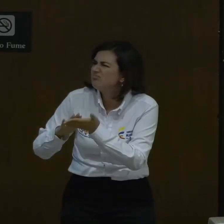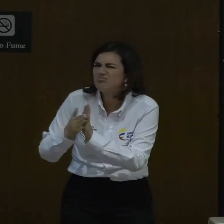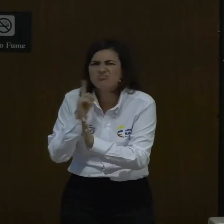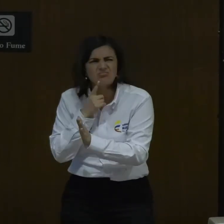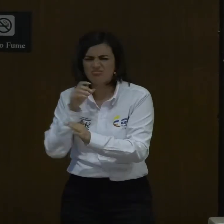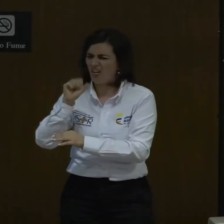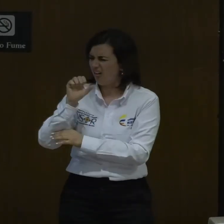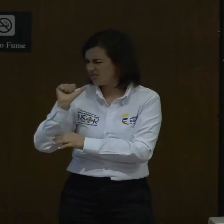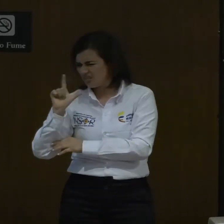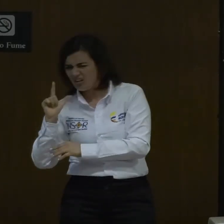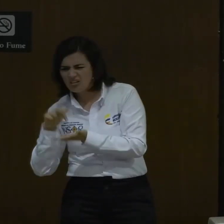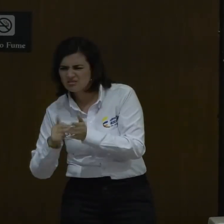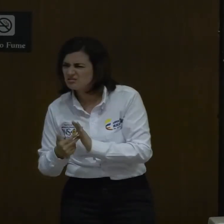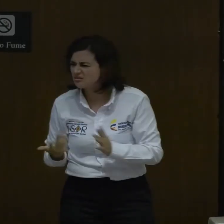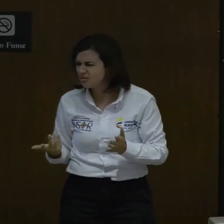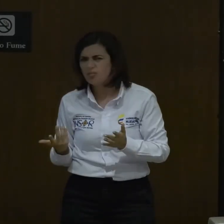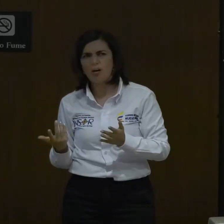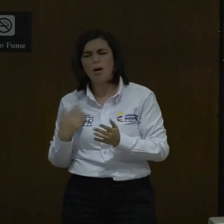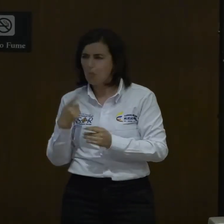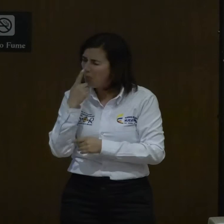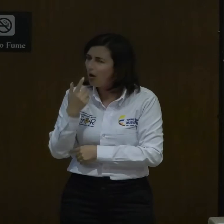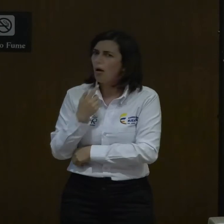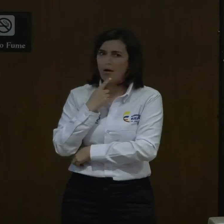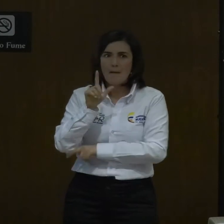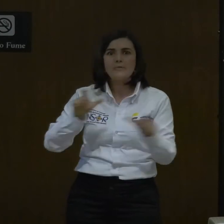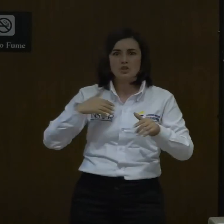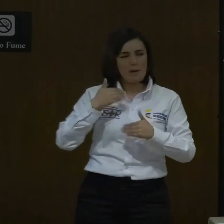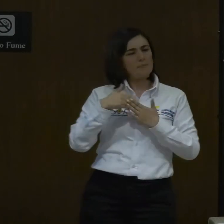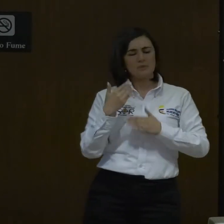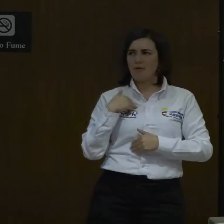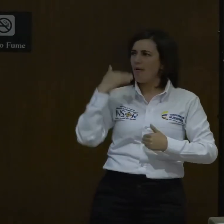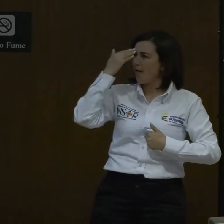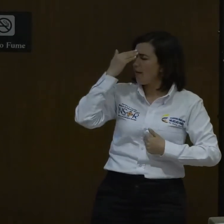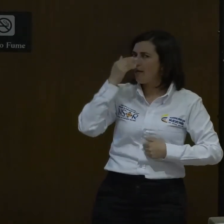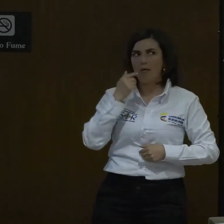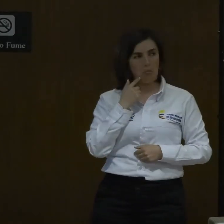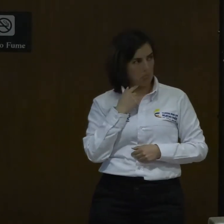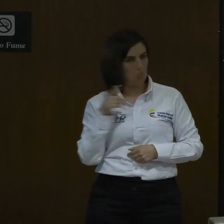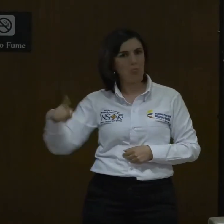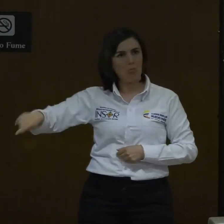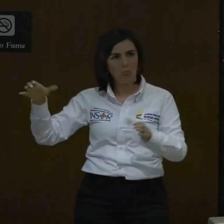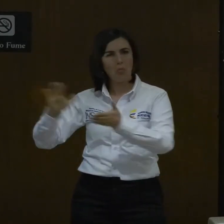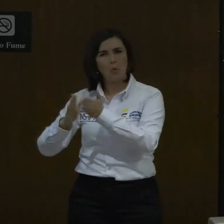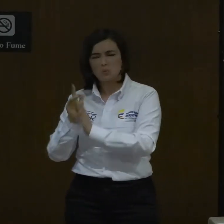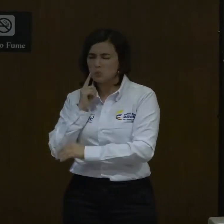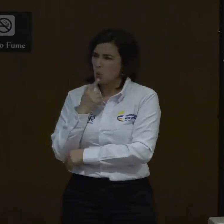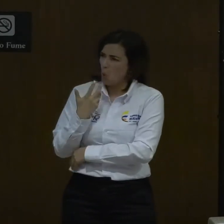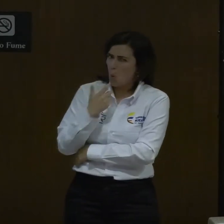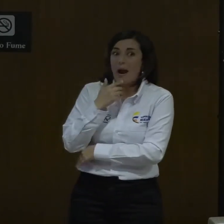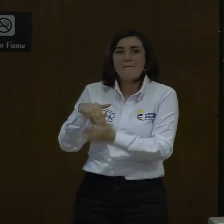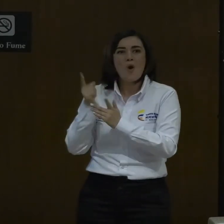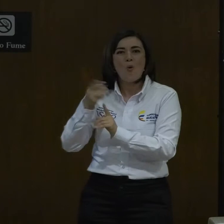la ASL, se concienciaron más de los retos que tiene esta comunidad,